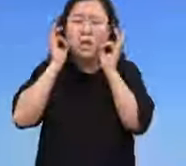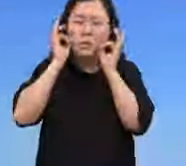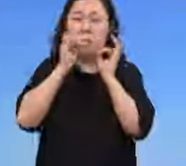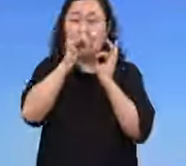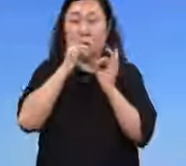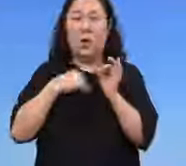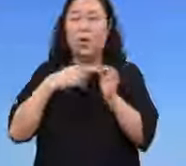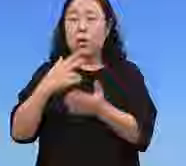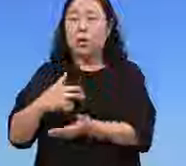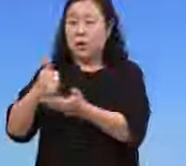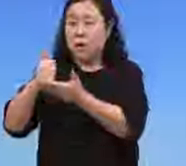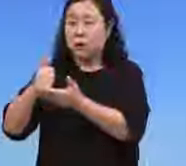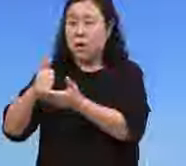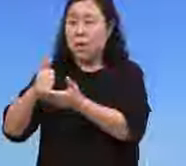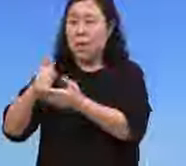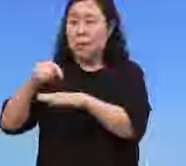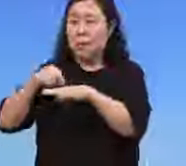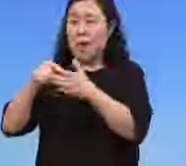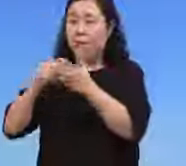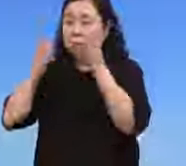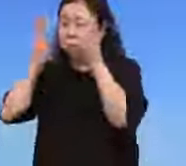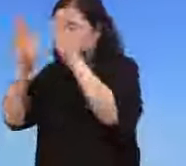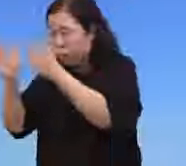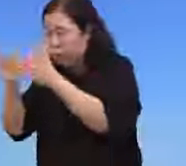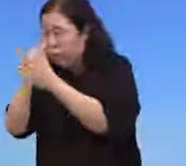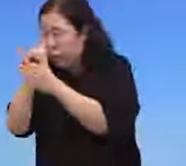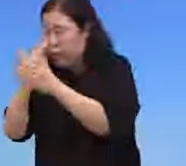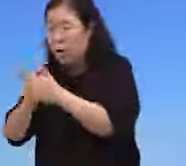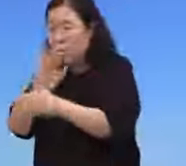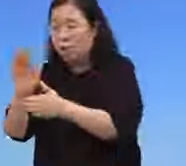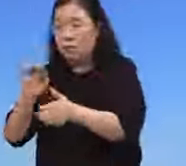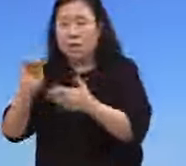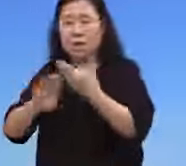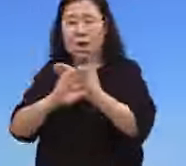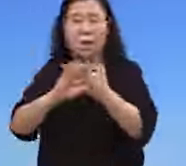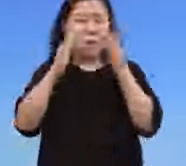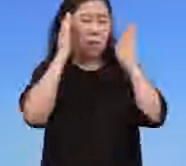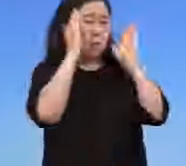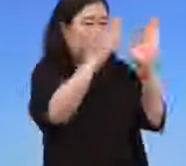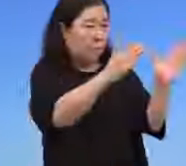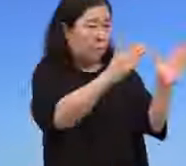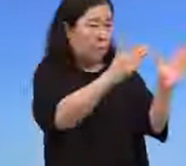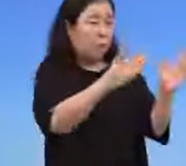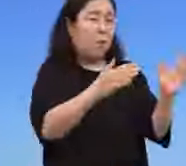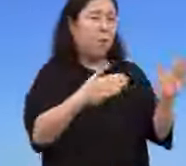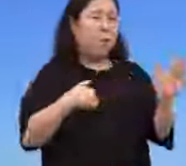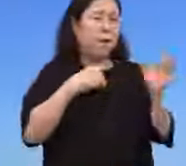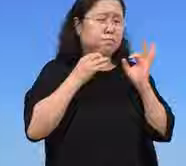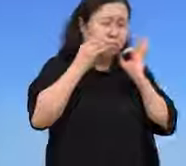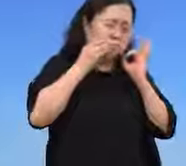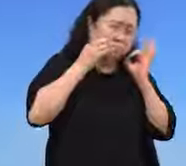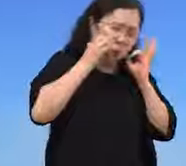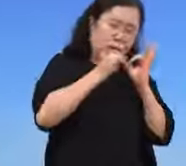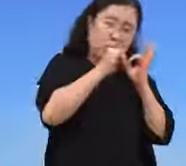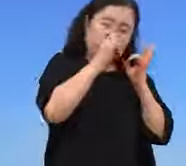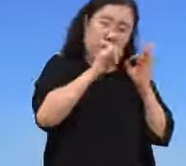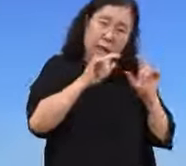주님의 마음은 여기에 쏠려 계시는데 여러분 지금 우리 너무 엉뚱한 곳에다가 에너지를 지금 허비하고 있는 거